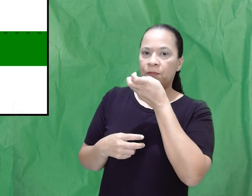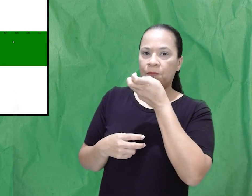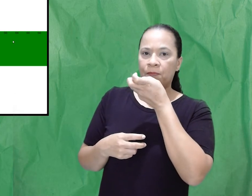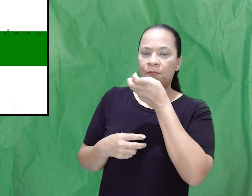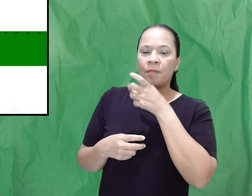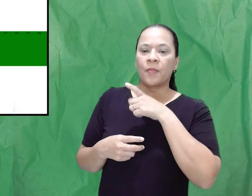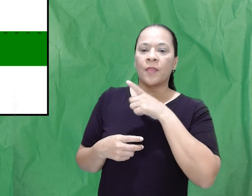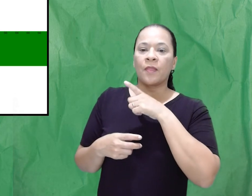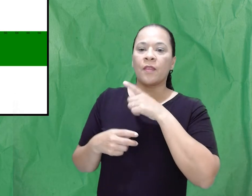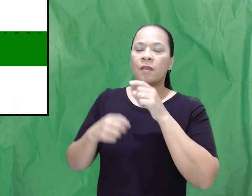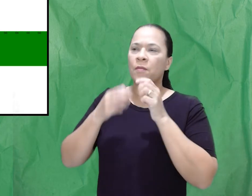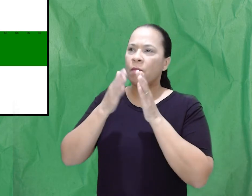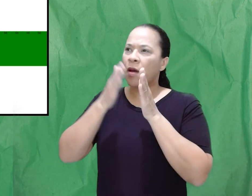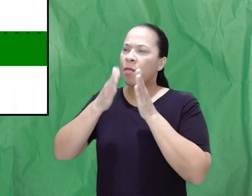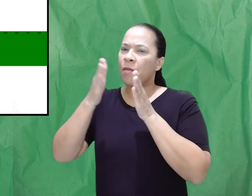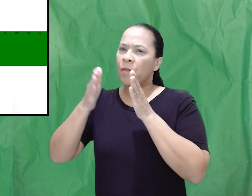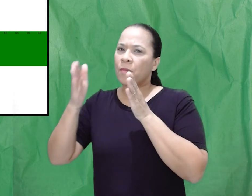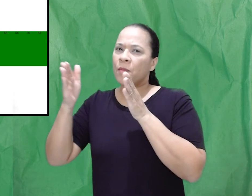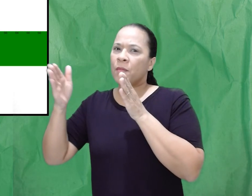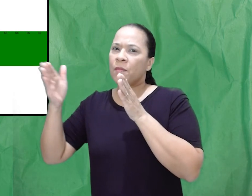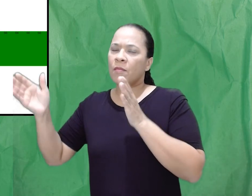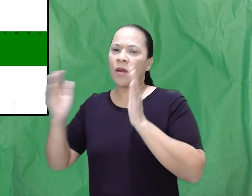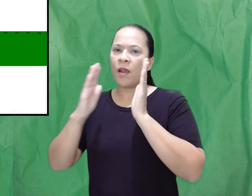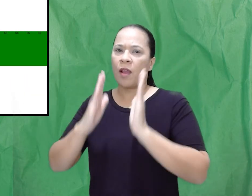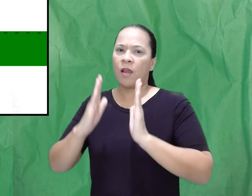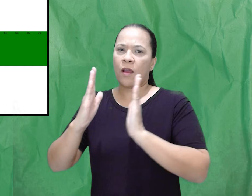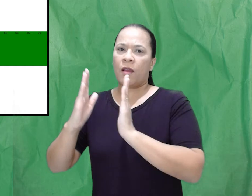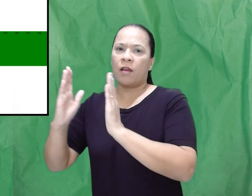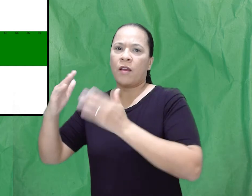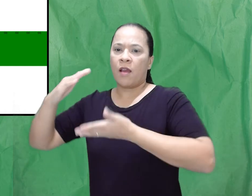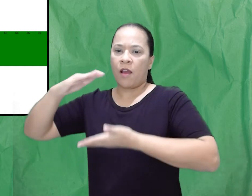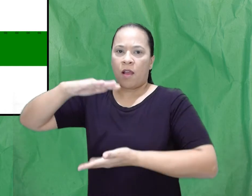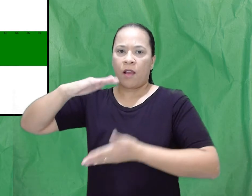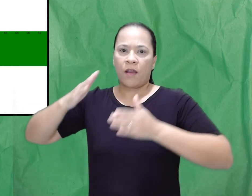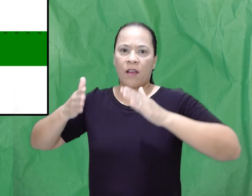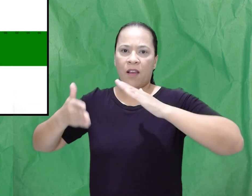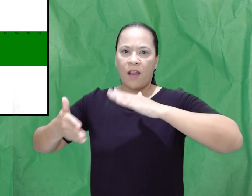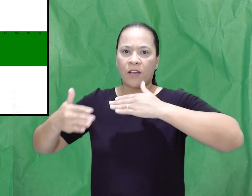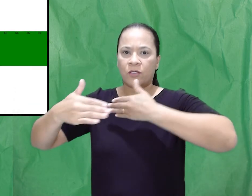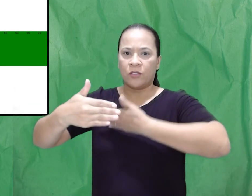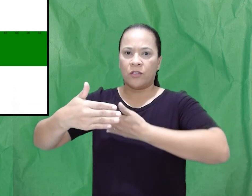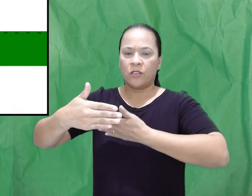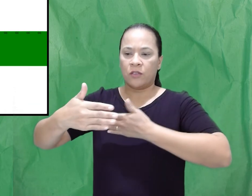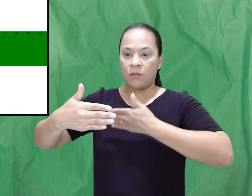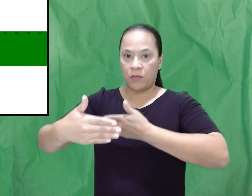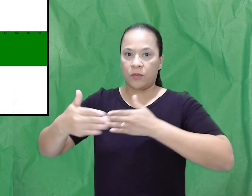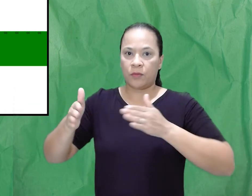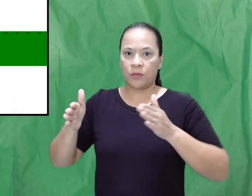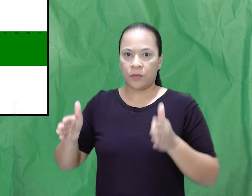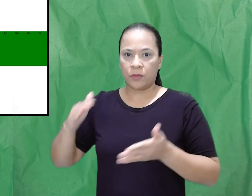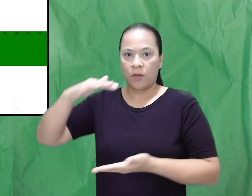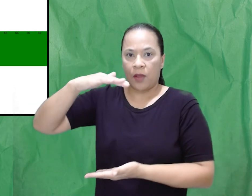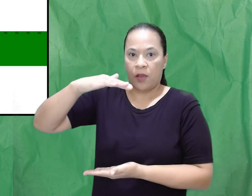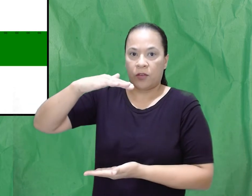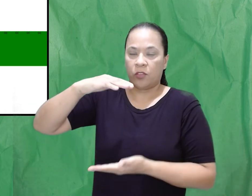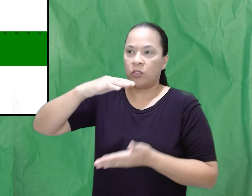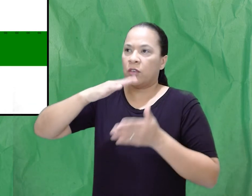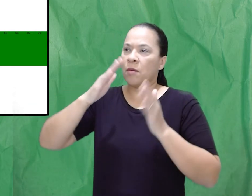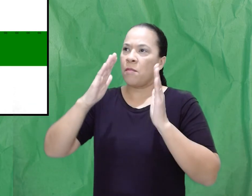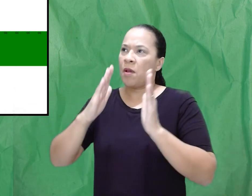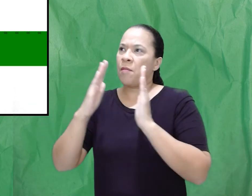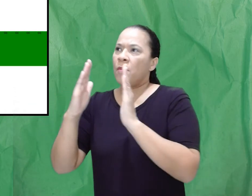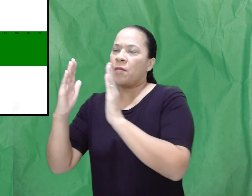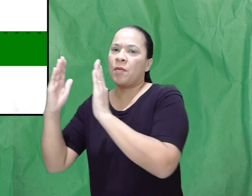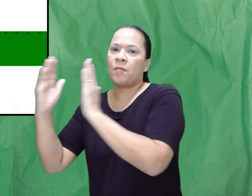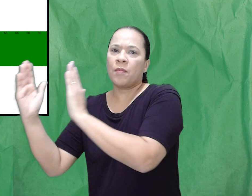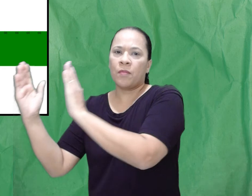tenho mais de 10 caixas, que daria, como cada um seria mais de 10%, daria mais de 100%.